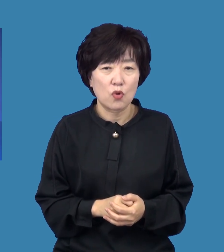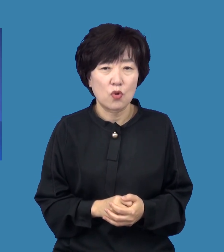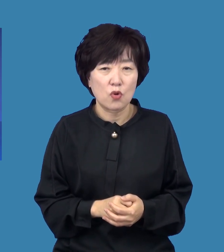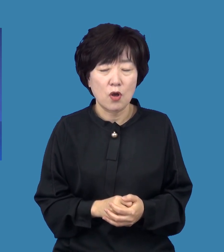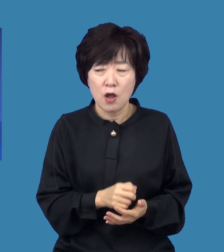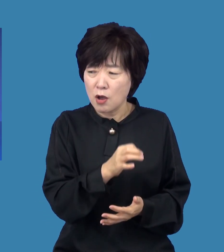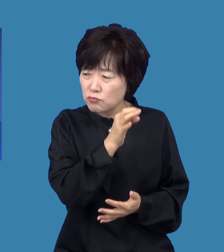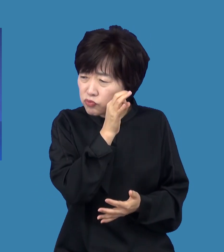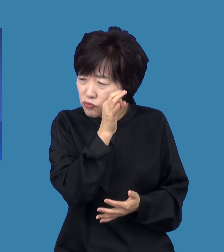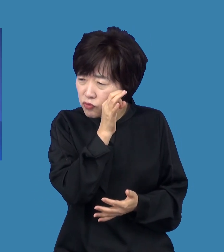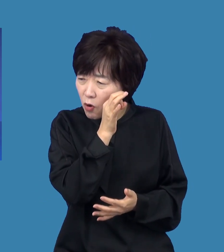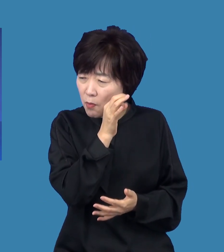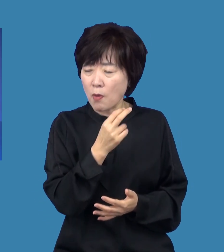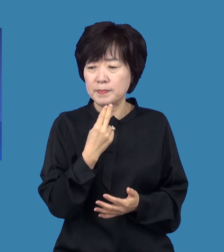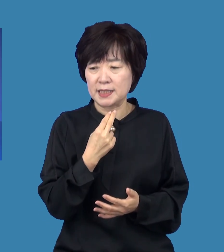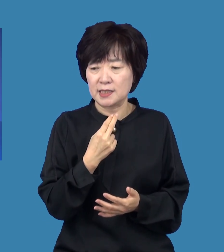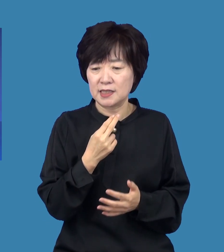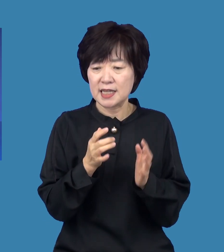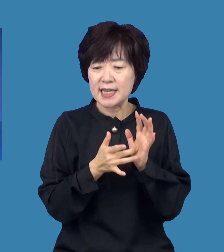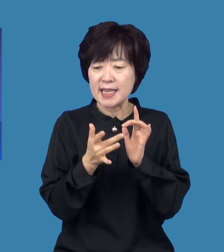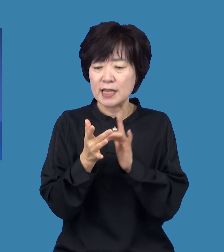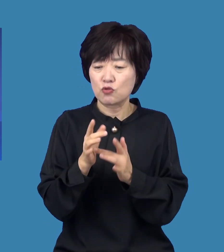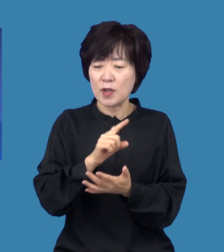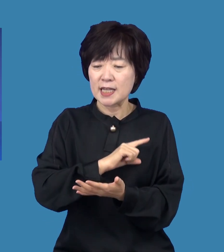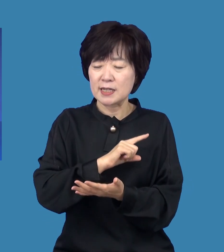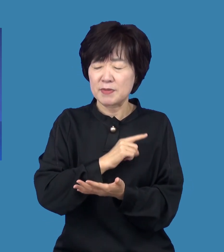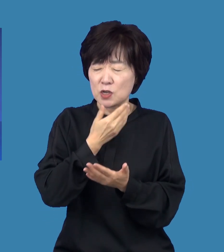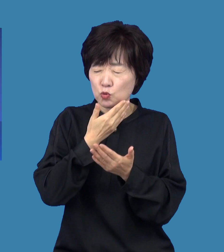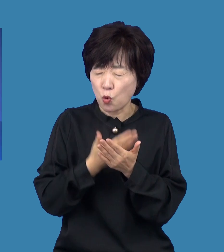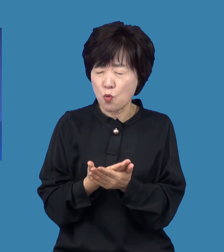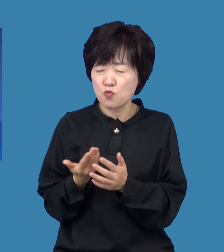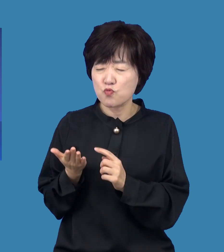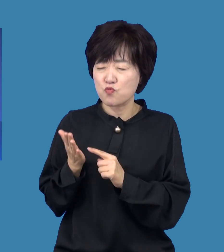부끄러워하지 않고 예수의 이름을 존귀케 하겠다는 거예요.